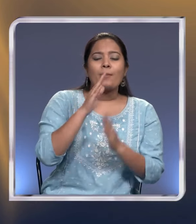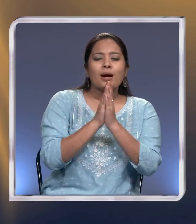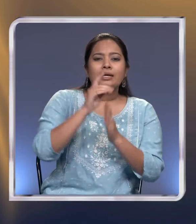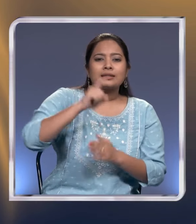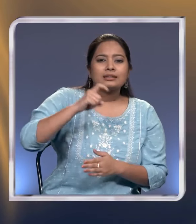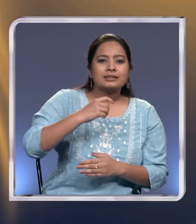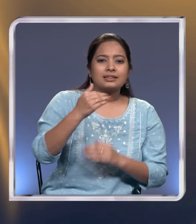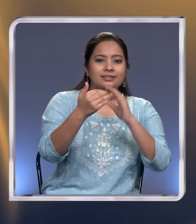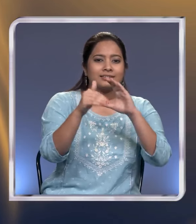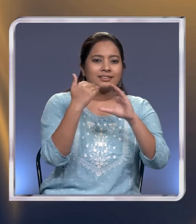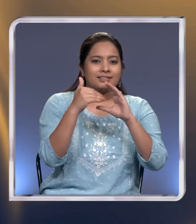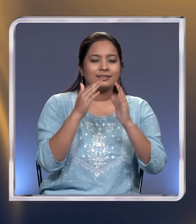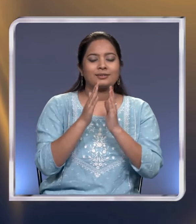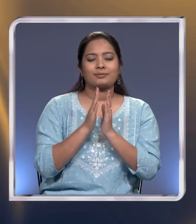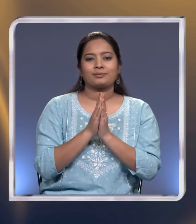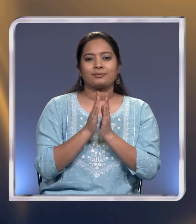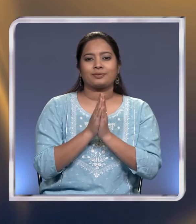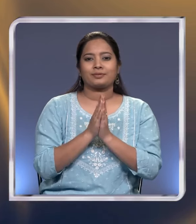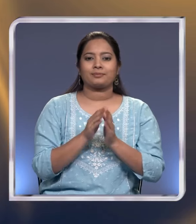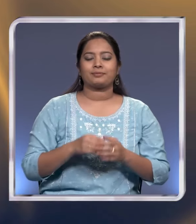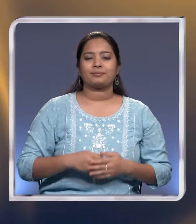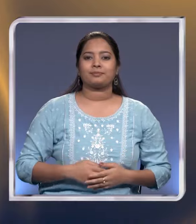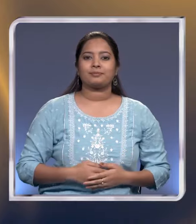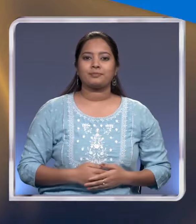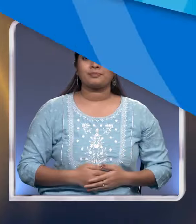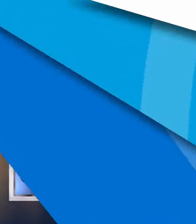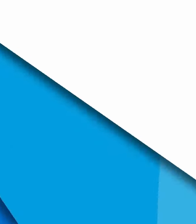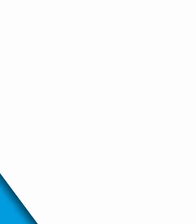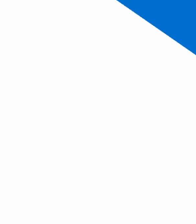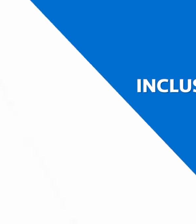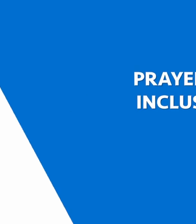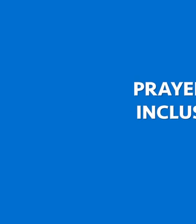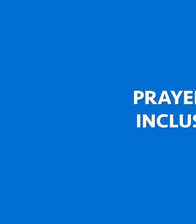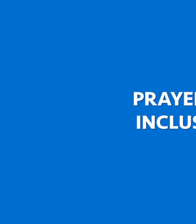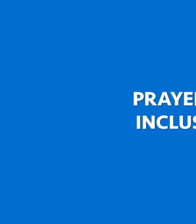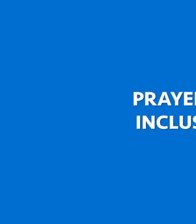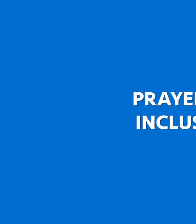रही हैं। तो आइए इस समय हम भी प्रार्थना में जुड़ें।